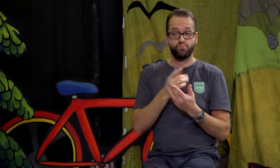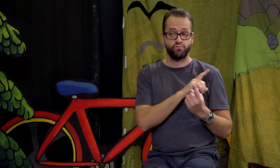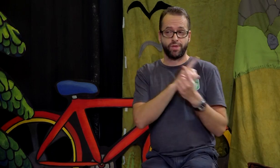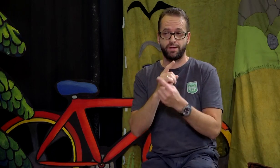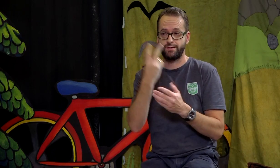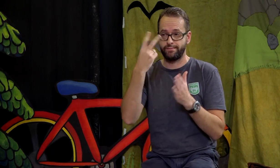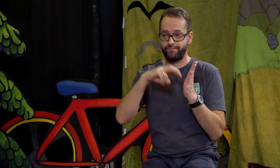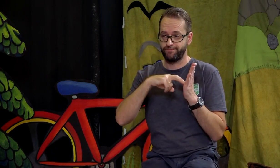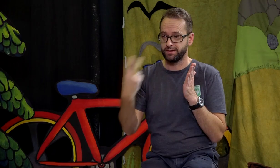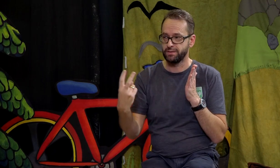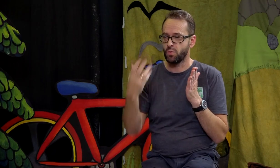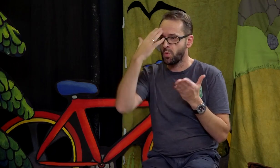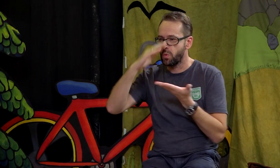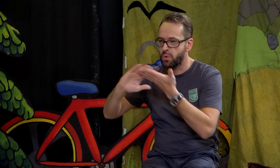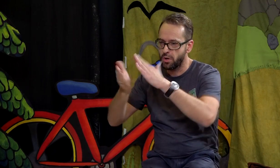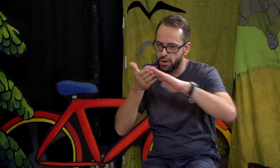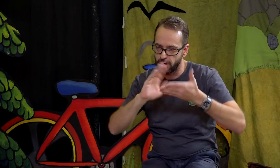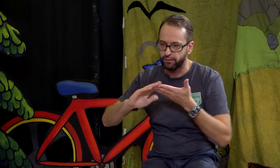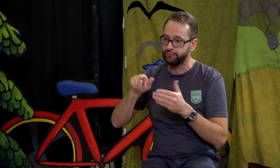Minä olin siellä 2 viikkoa tämmöisellä tutustumis- ja koejaksolla.